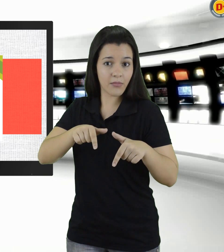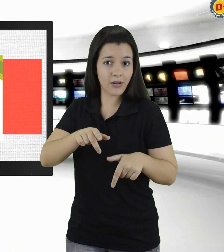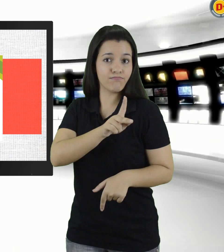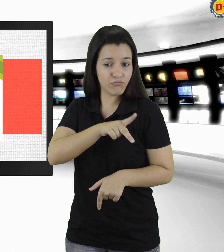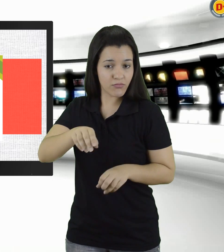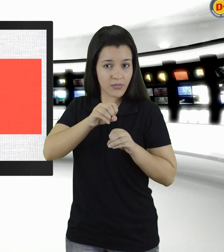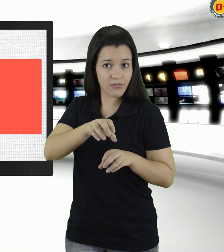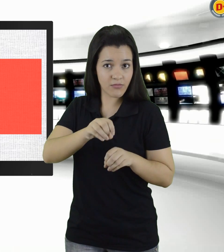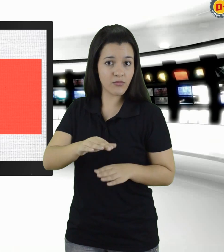atualmente